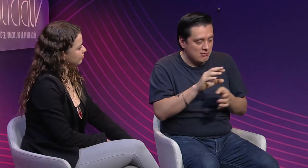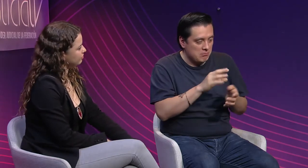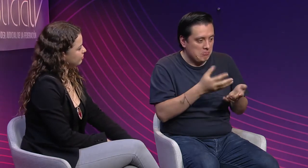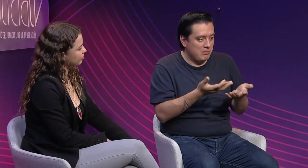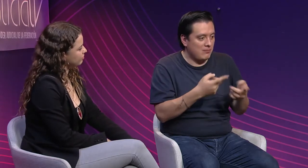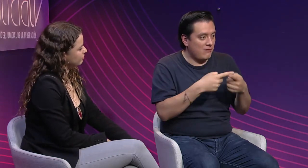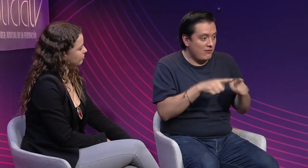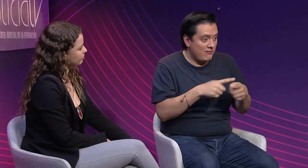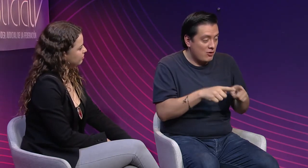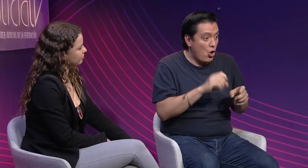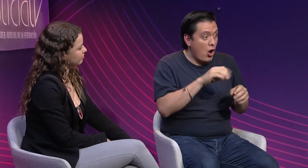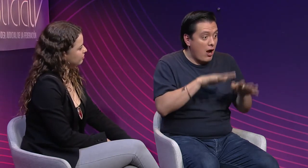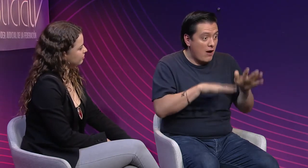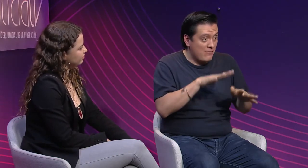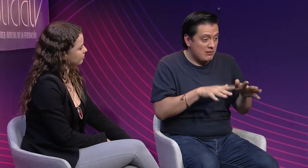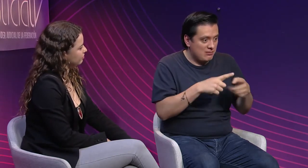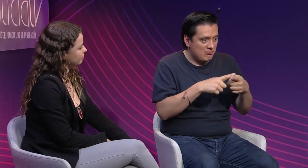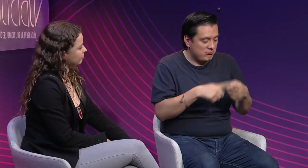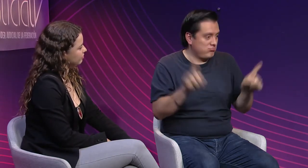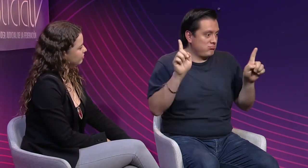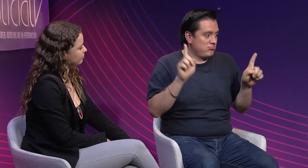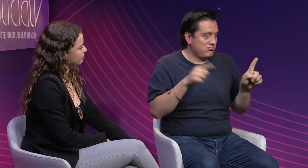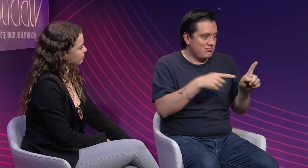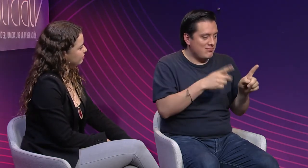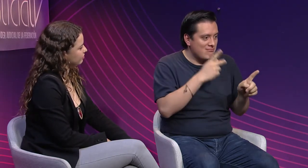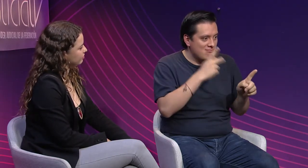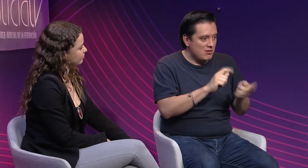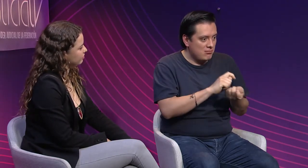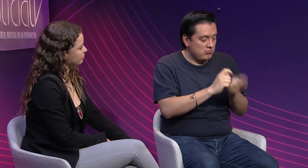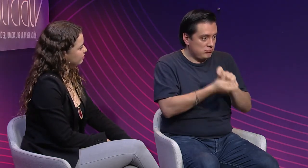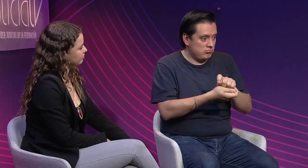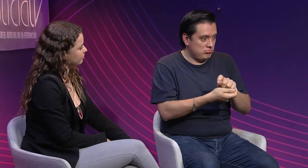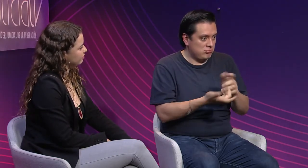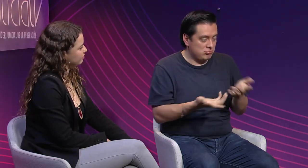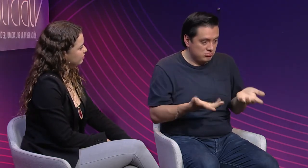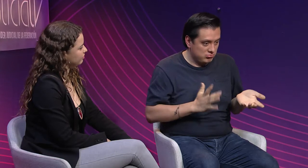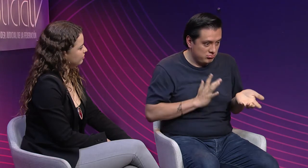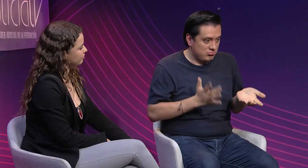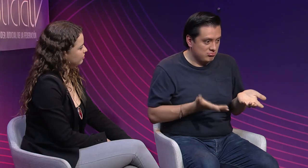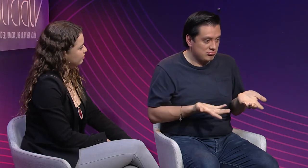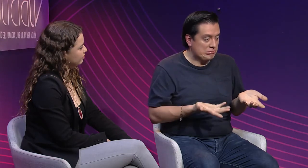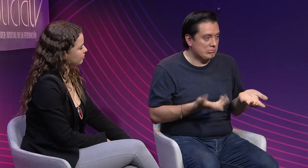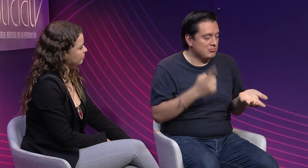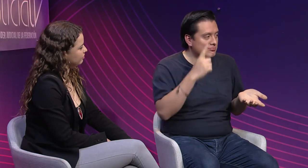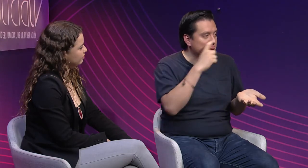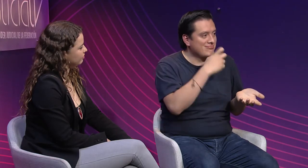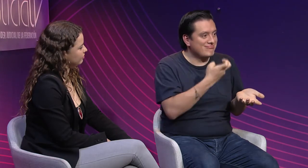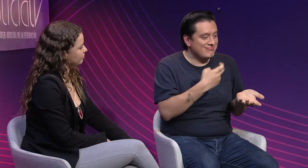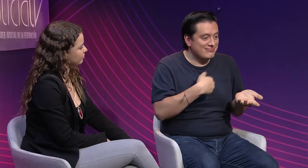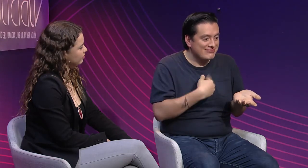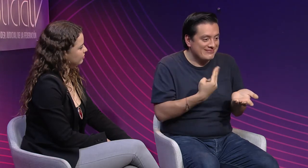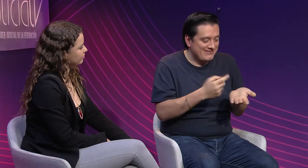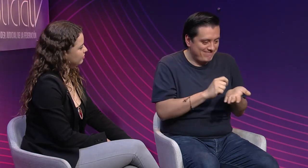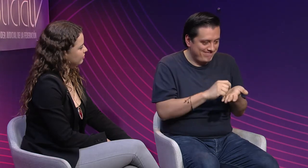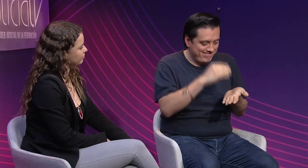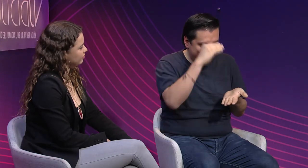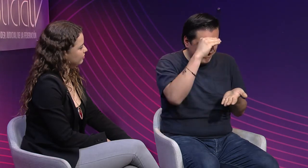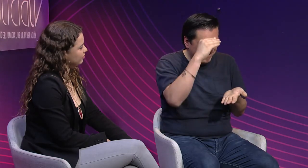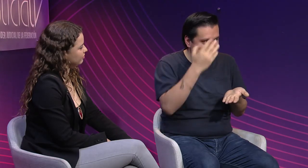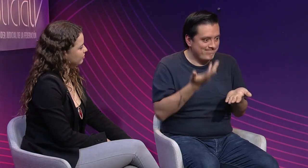Las terminaciones ir o no sé, de repente hay palabras que siempre se escriben de una manera, pero en ciertos momentos y